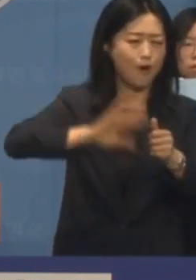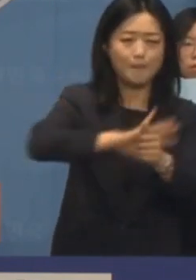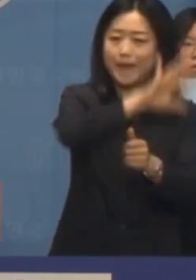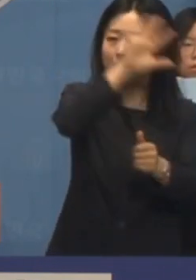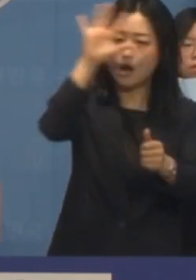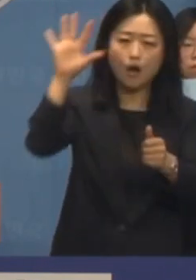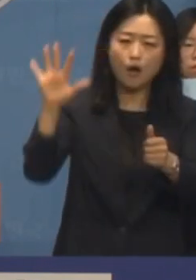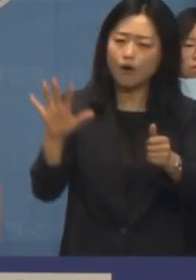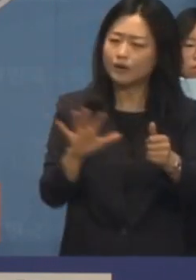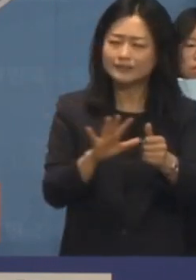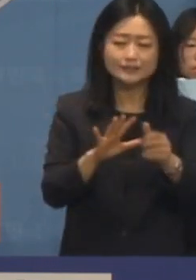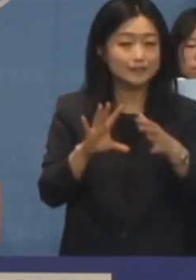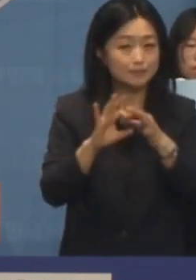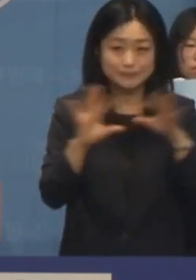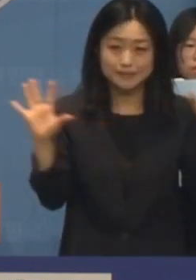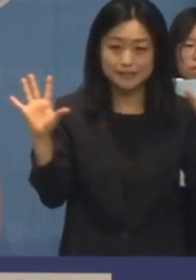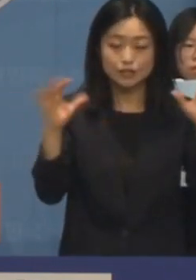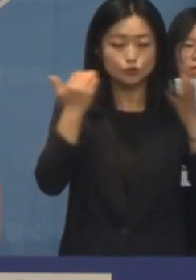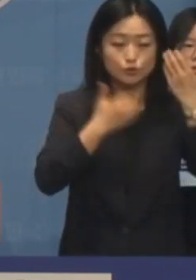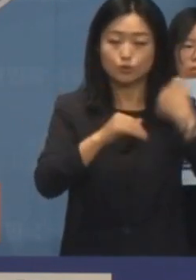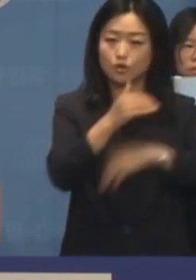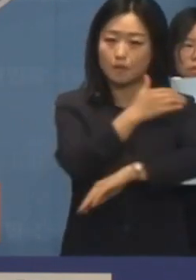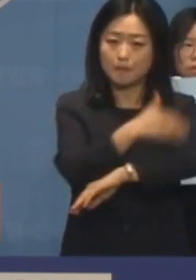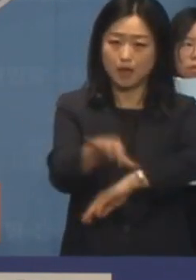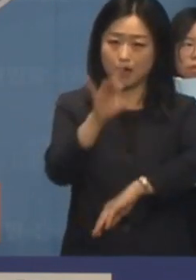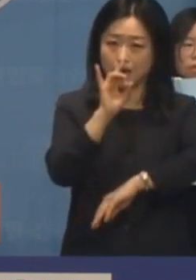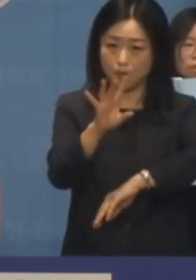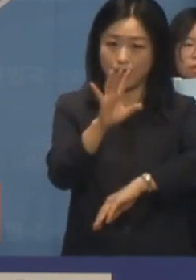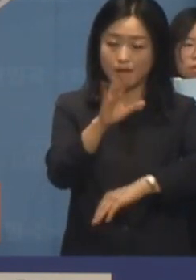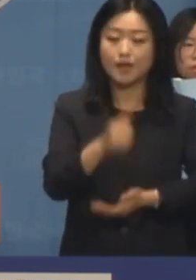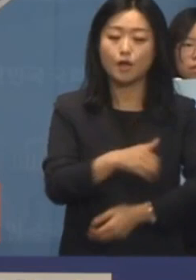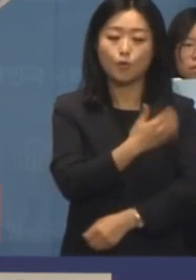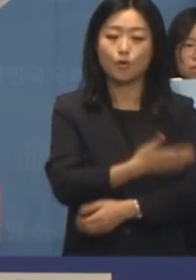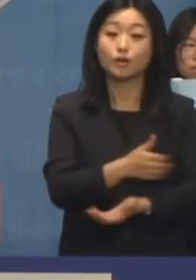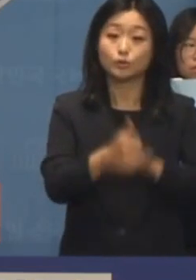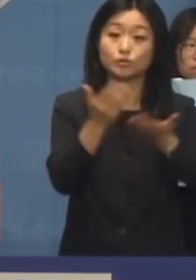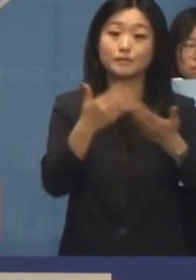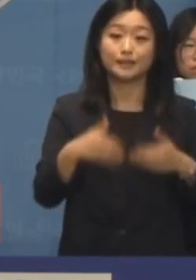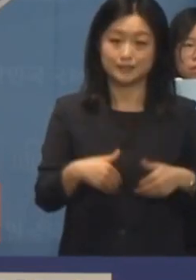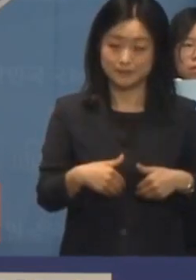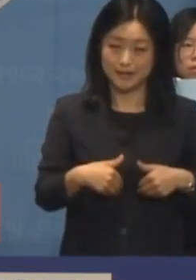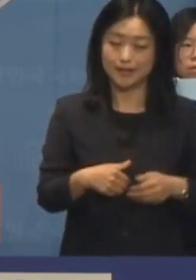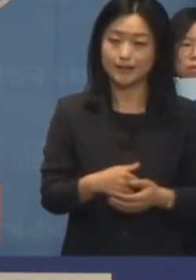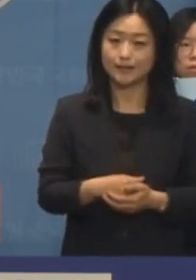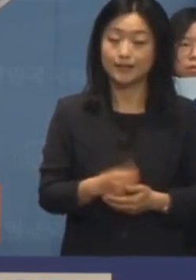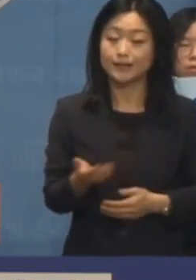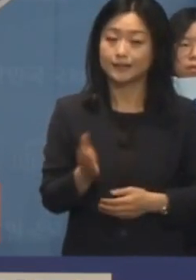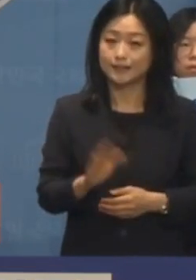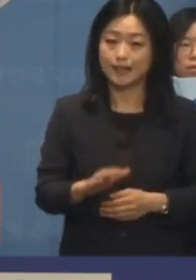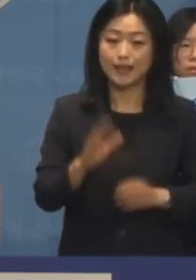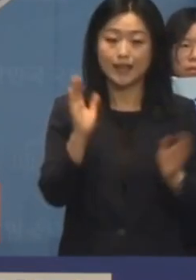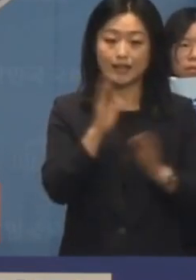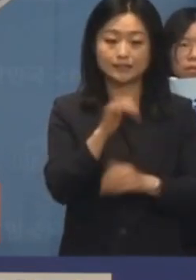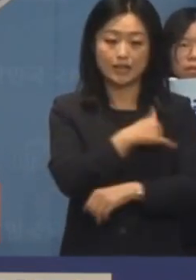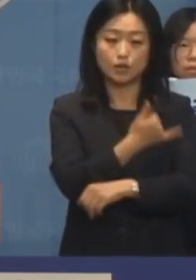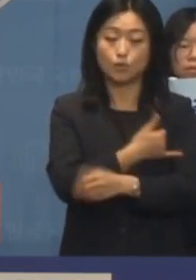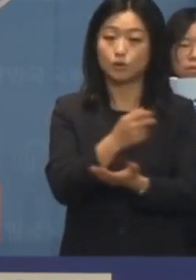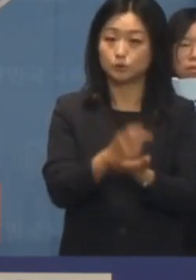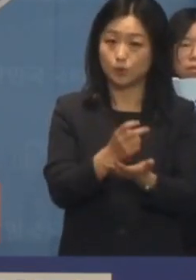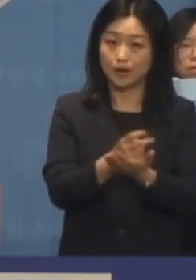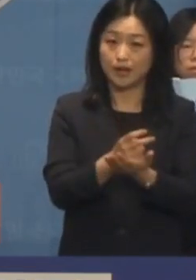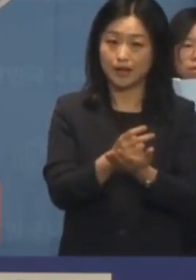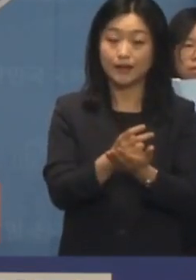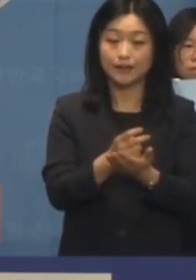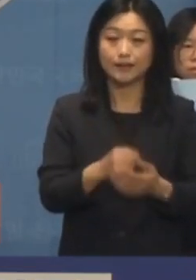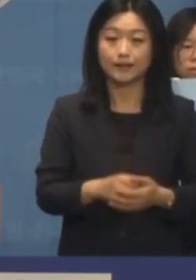정체성을 가졌든 그 누구도 배제되지 않고 권리를 실질적으로 존중받아야 하기 때문입니다. 그러나 학생인권 조례가